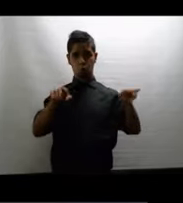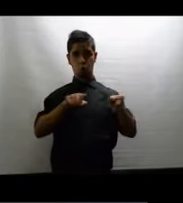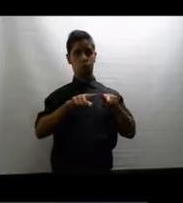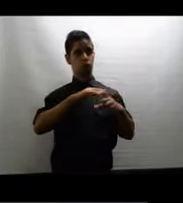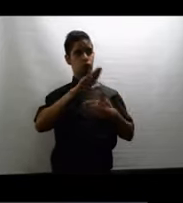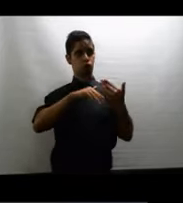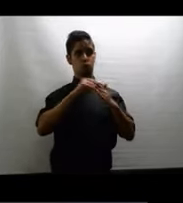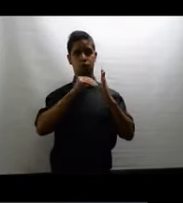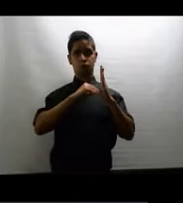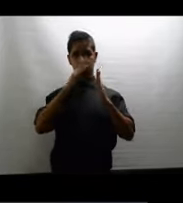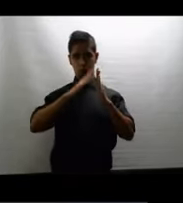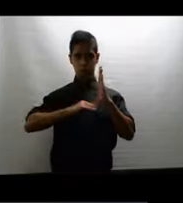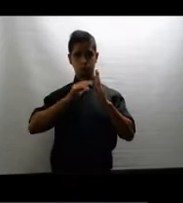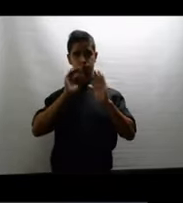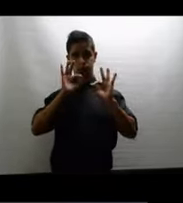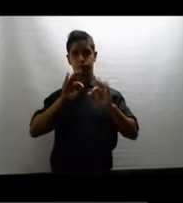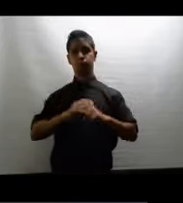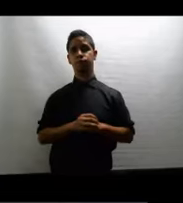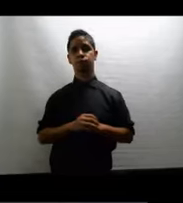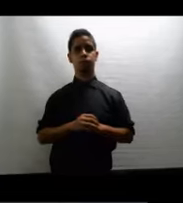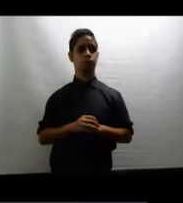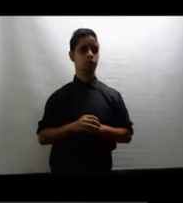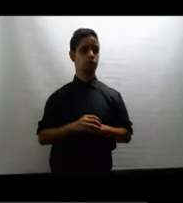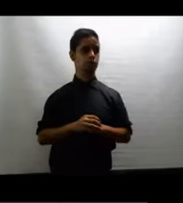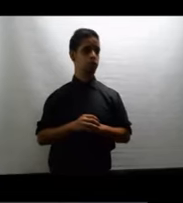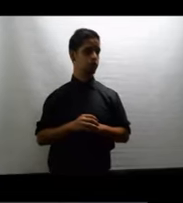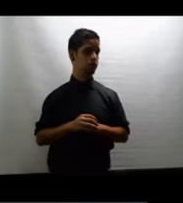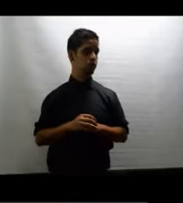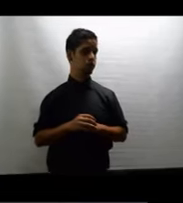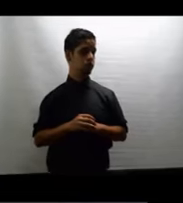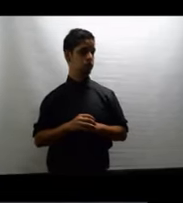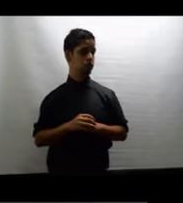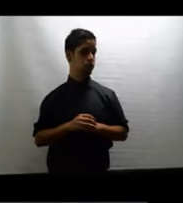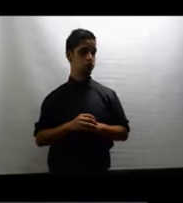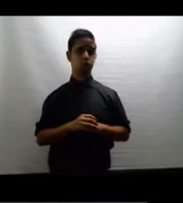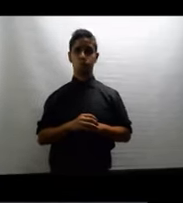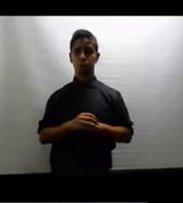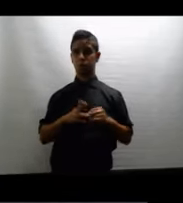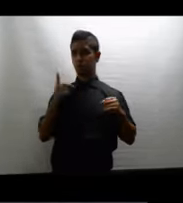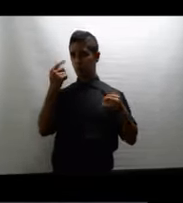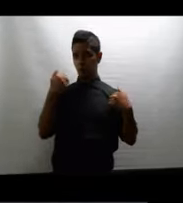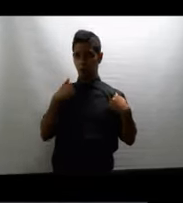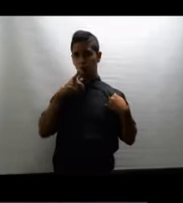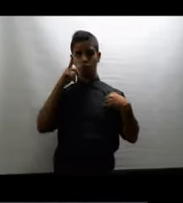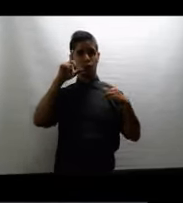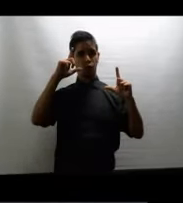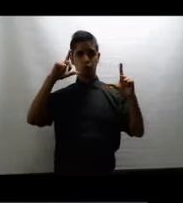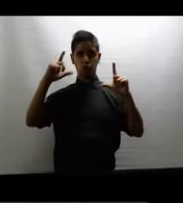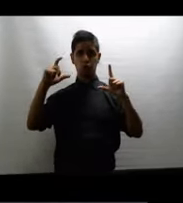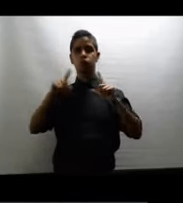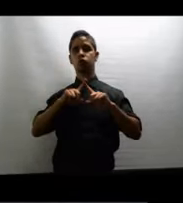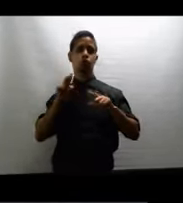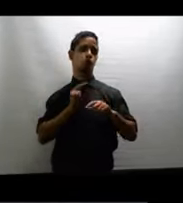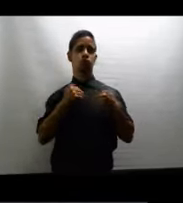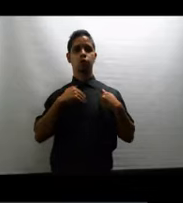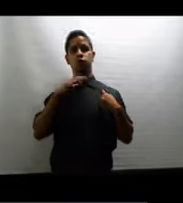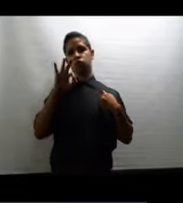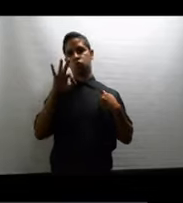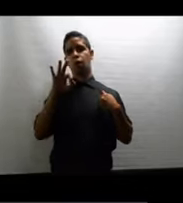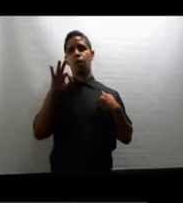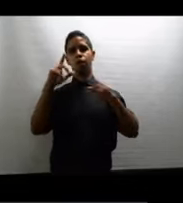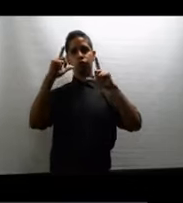las puertas las fotos que nosotros en la fundación guardamos 19 de las fotos, que fueron las últimas fotos que hubo en Ocho Puertas, porque